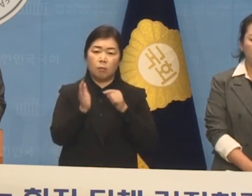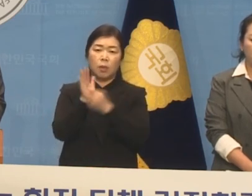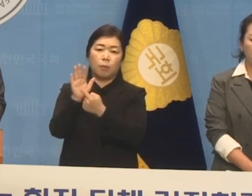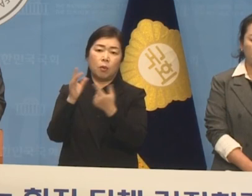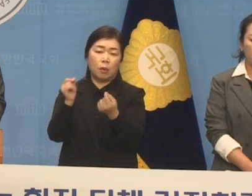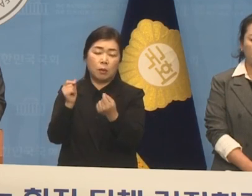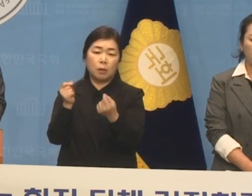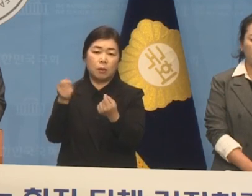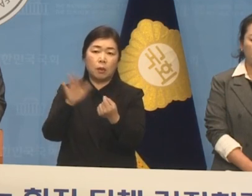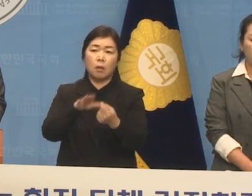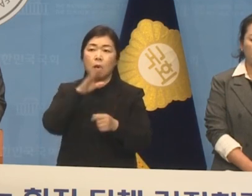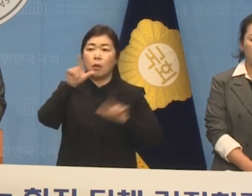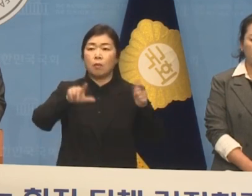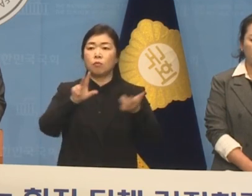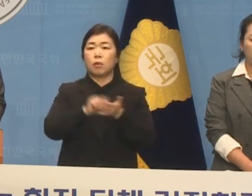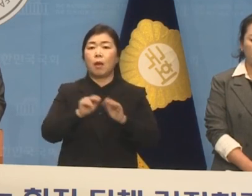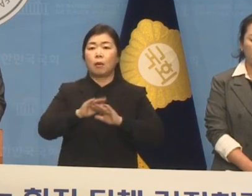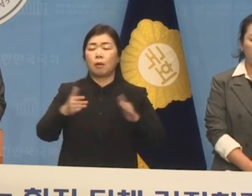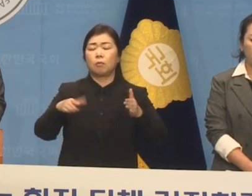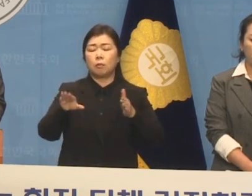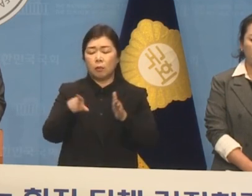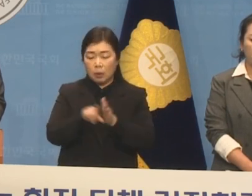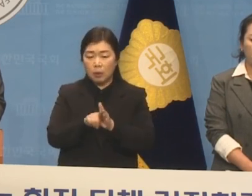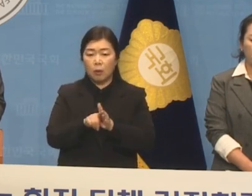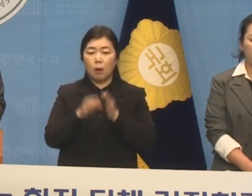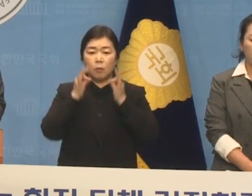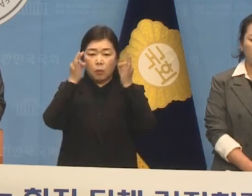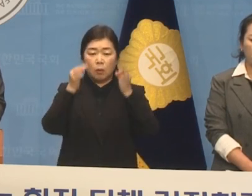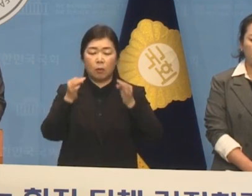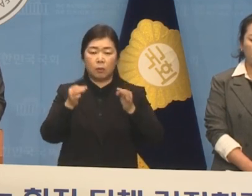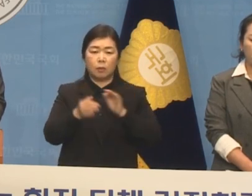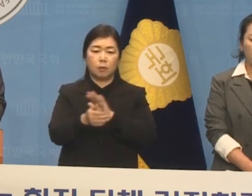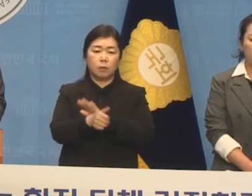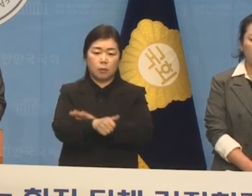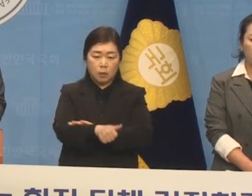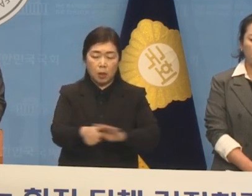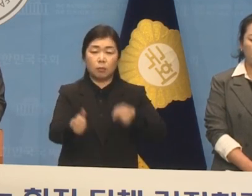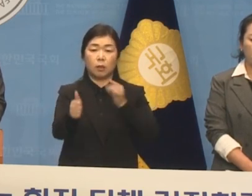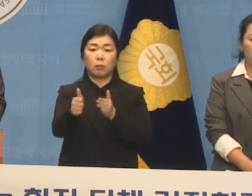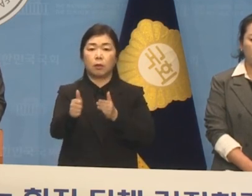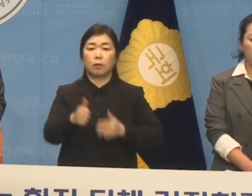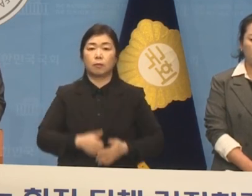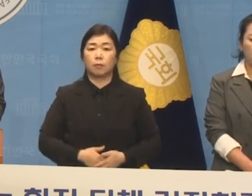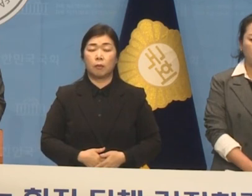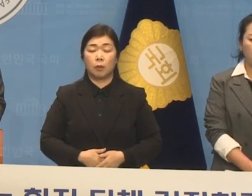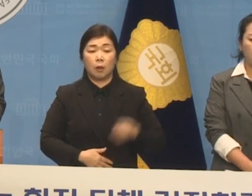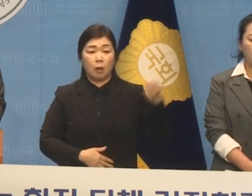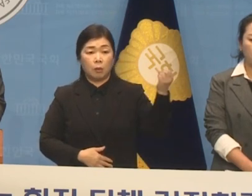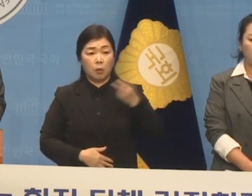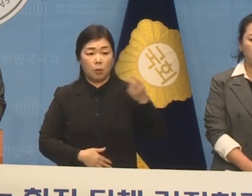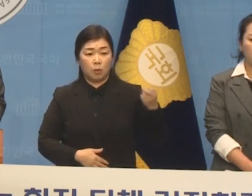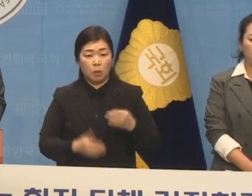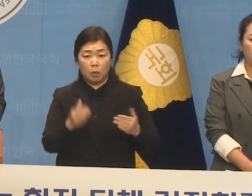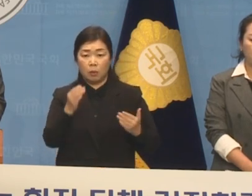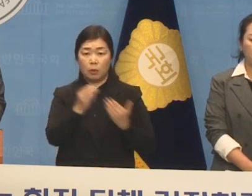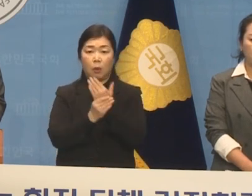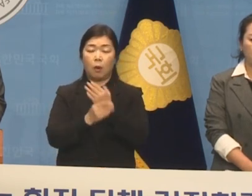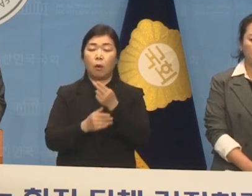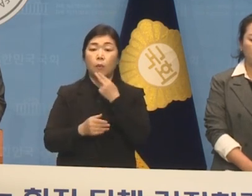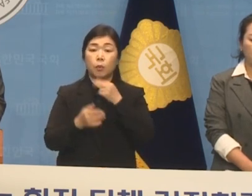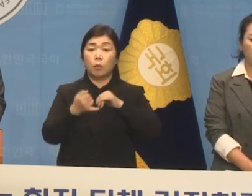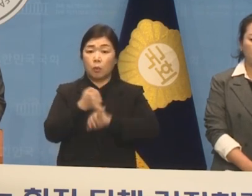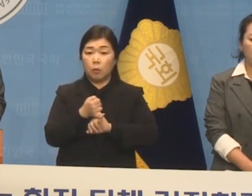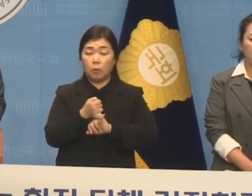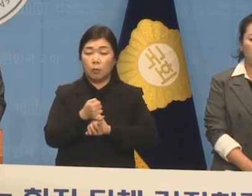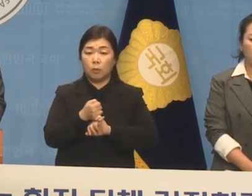노력에 최선을 다해 주시기 바랍니다. 같은 사태가 반복되지 않기 위해서라도